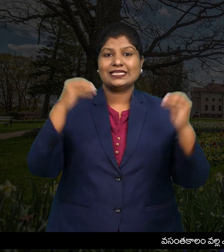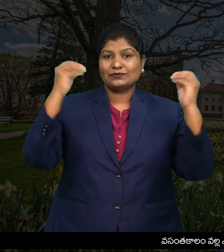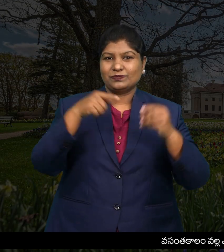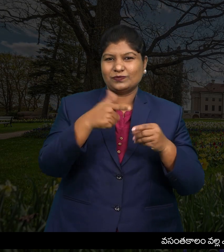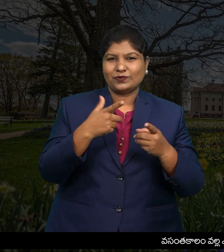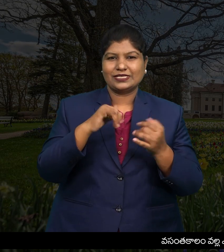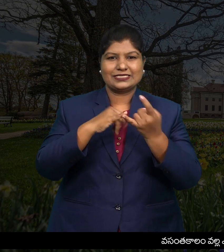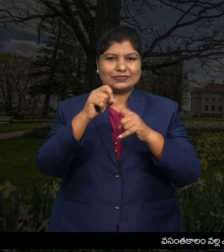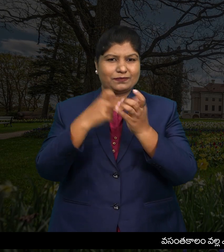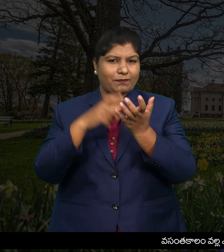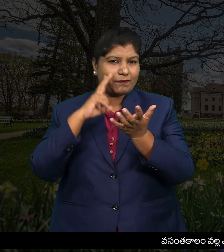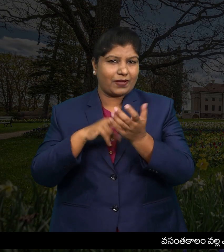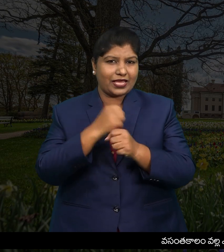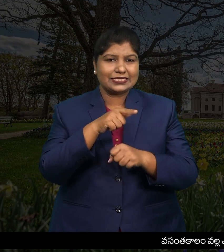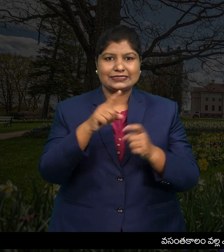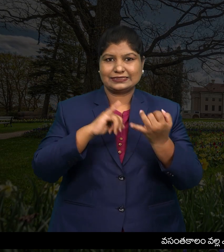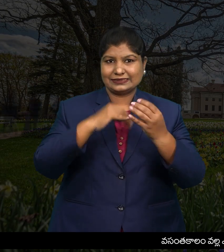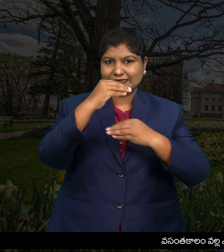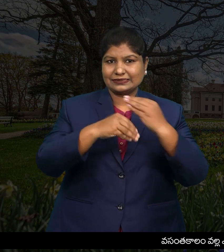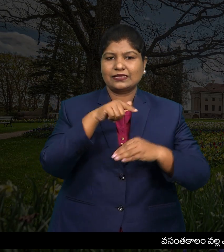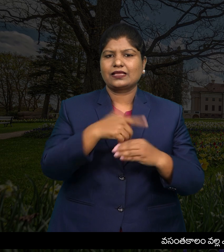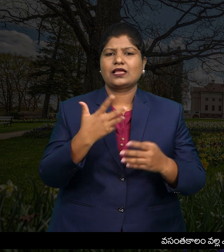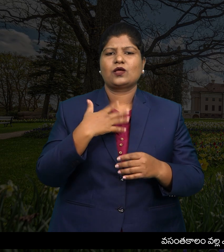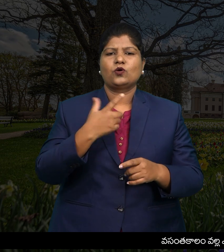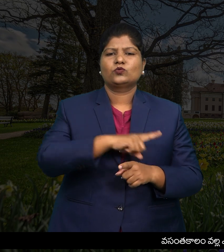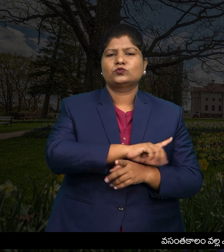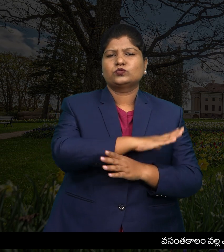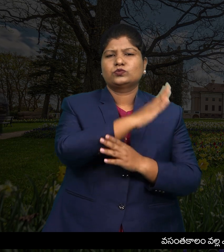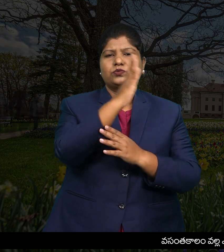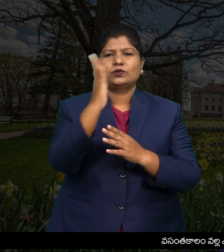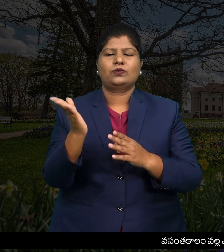వసంతకాలం వల్ల ఎక్కువ నిడివి గల రోజులు ఉంటూ